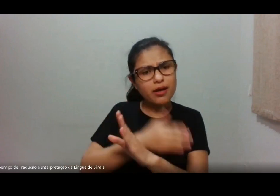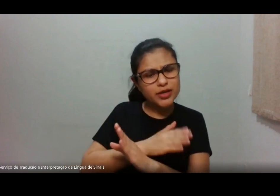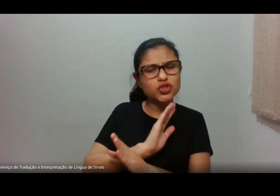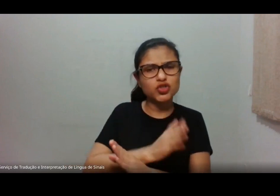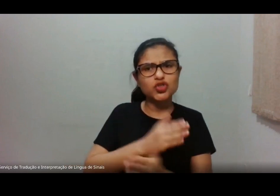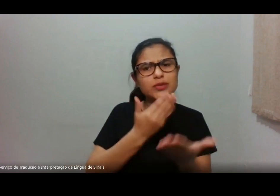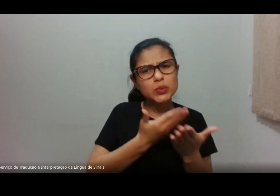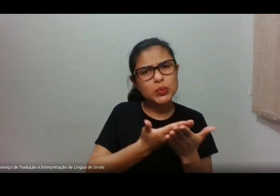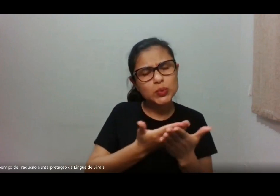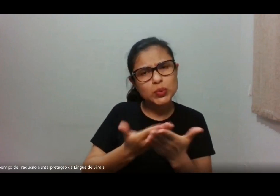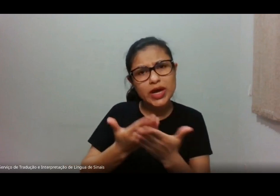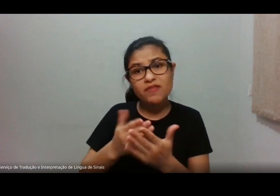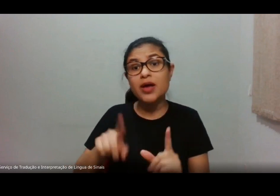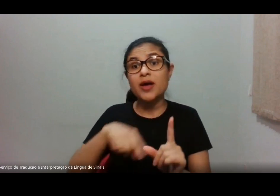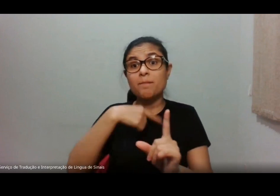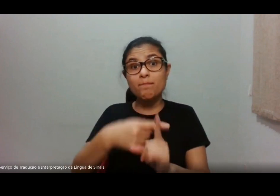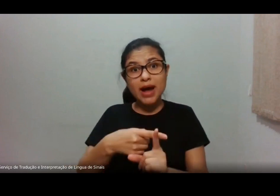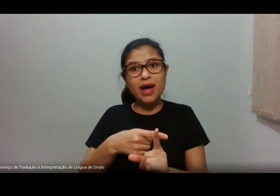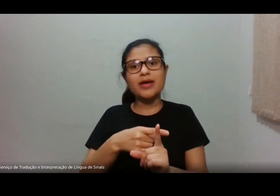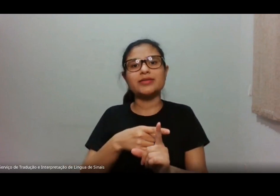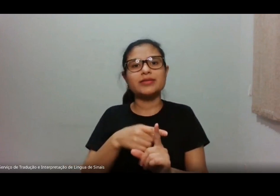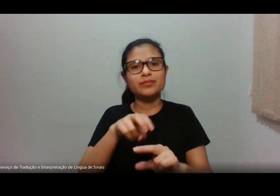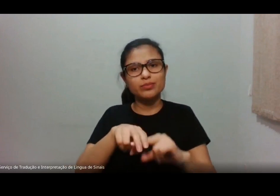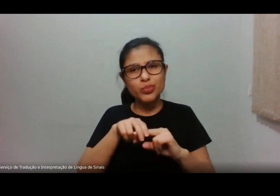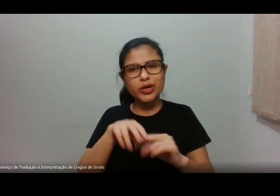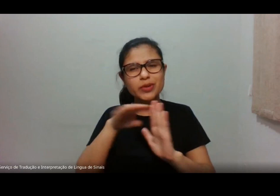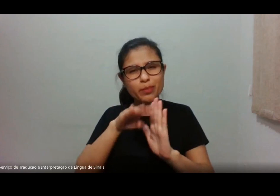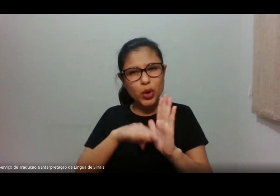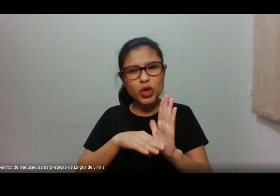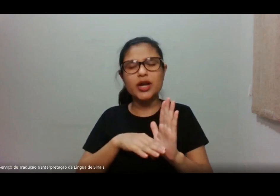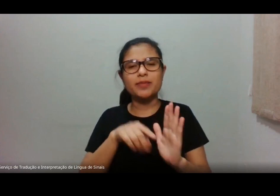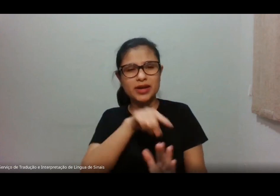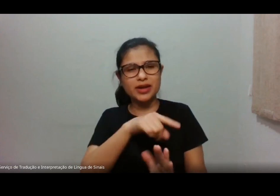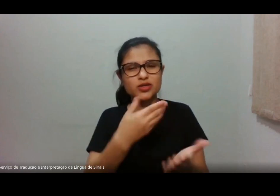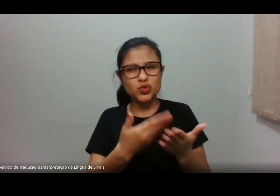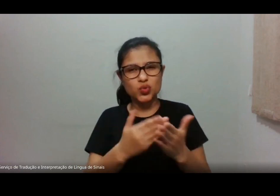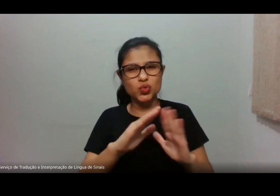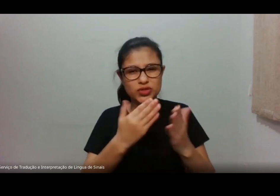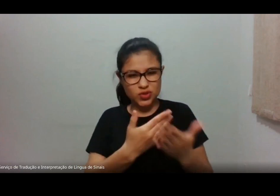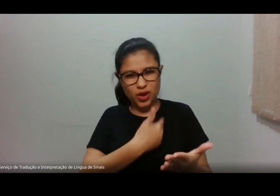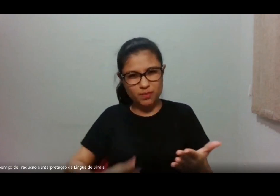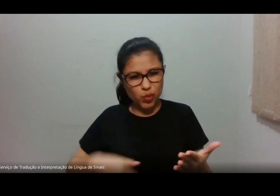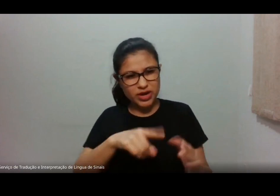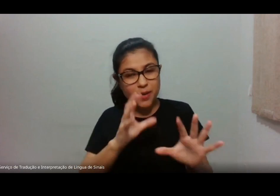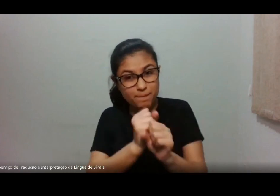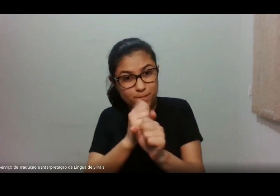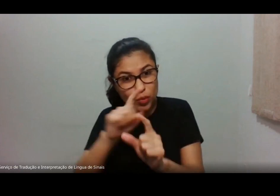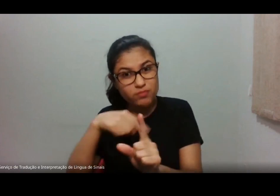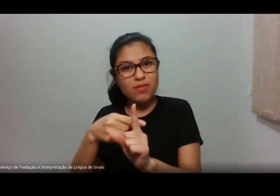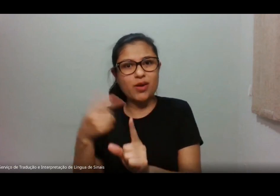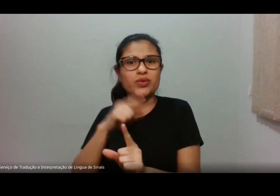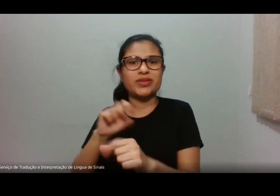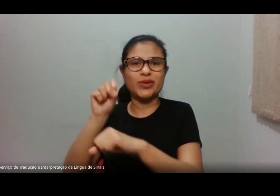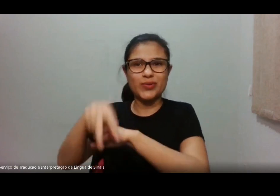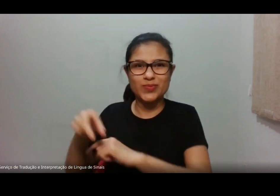estudou muito, mas ele já contava também com esses pontos a mais. Eu achei isso assim maravilhoso, maravilhoso. Falei, gente, quem sabe esse Enem